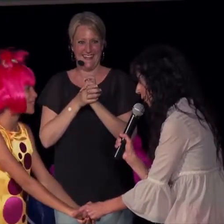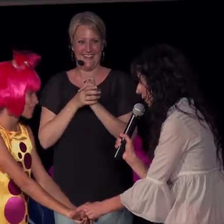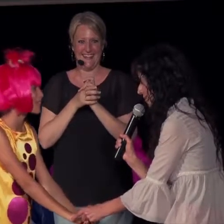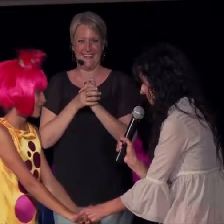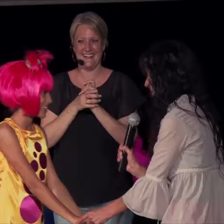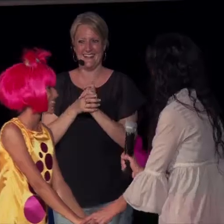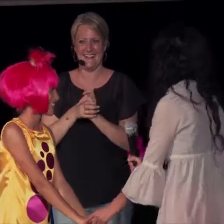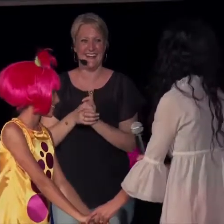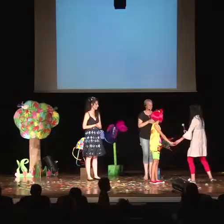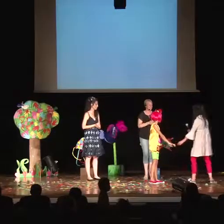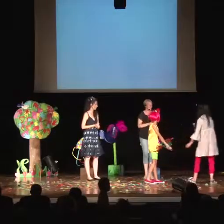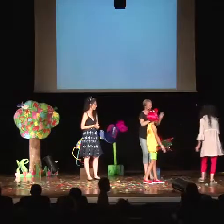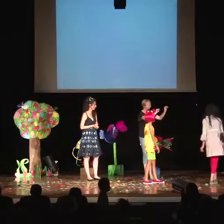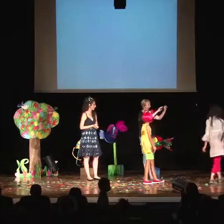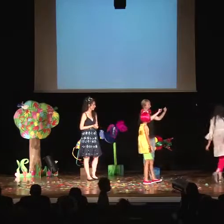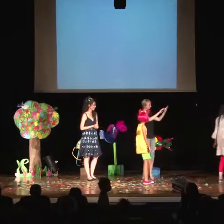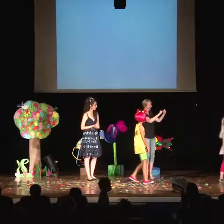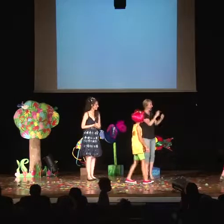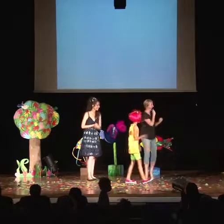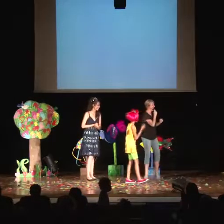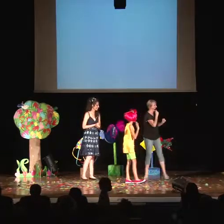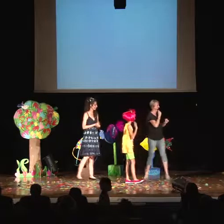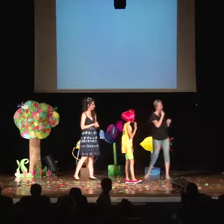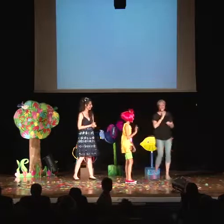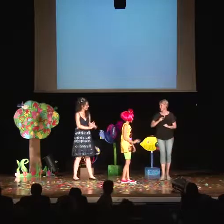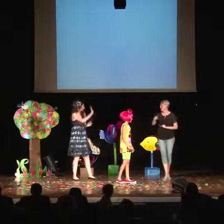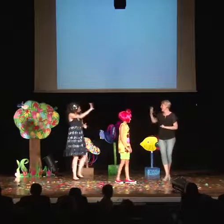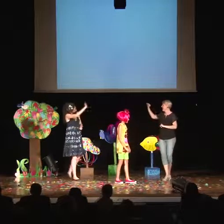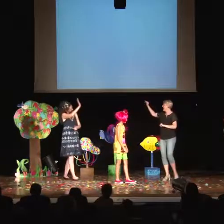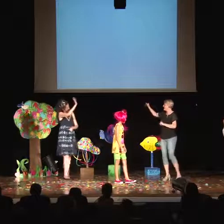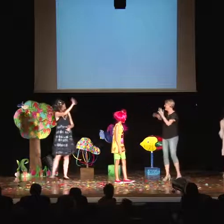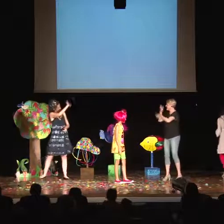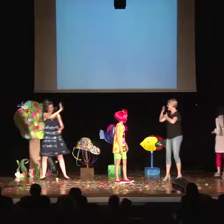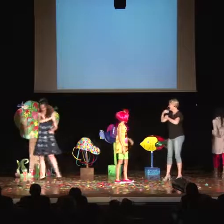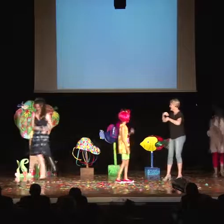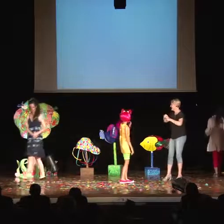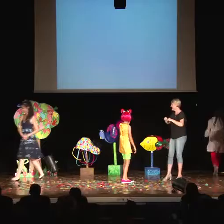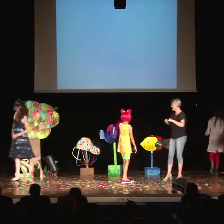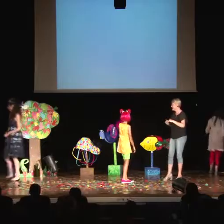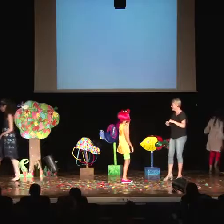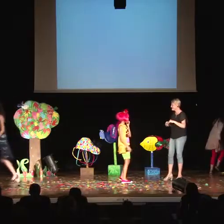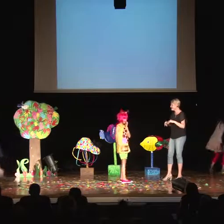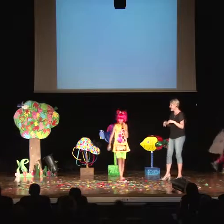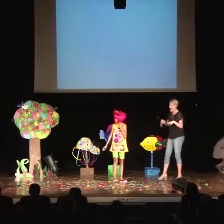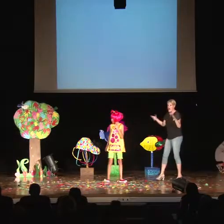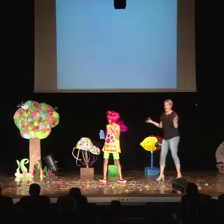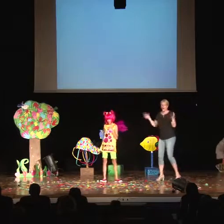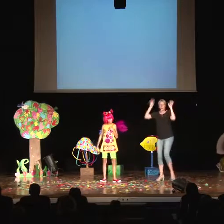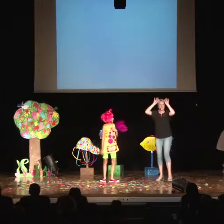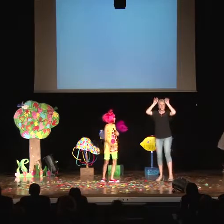l'heure. Au revoir, Betty, à tout à l'heure. Au revoir, Signabelle. Alors, princesse,